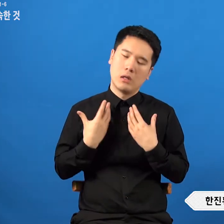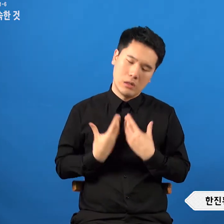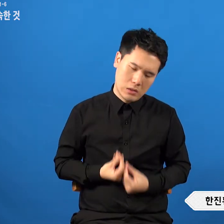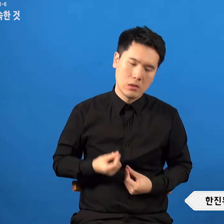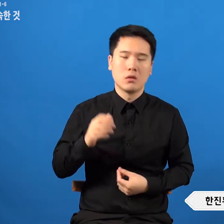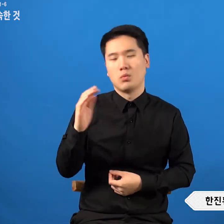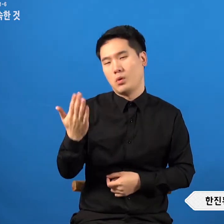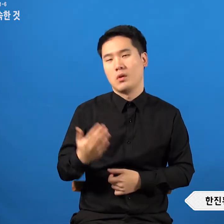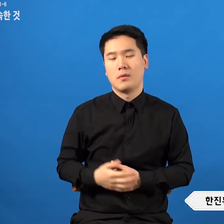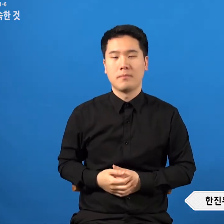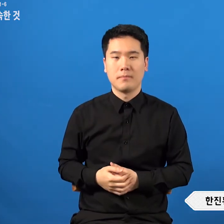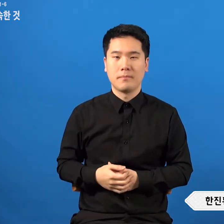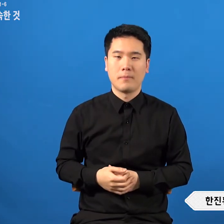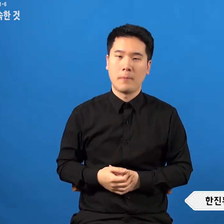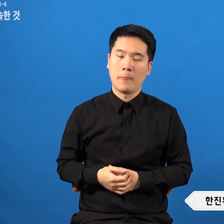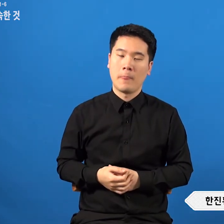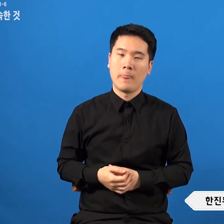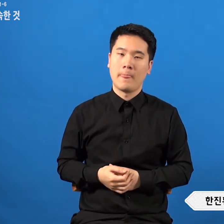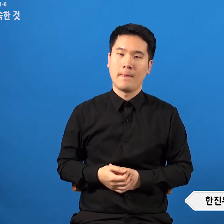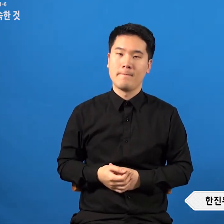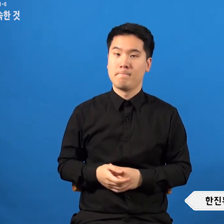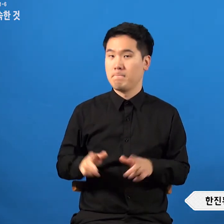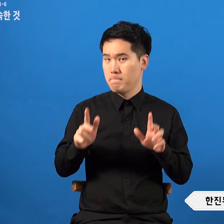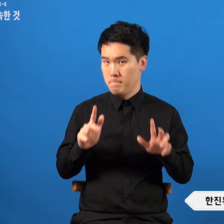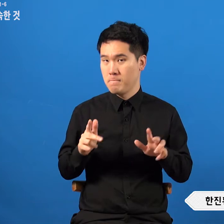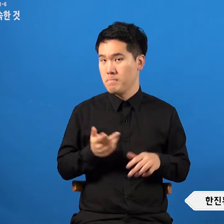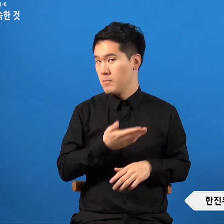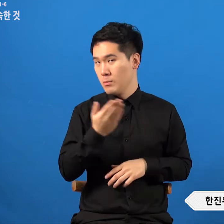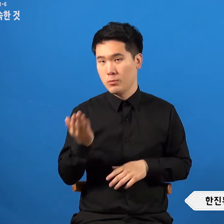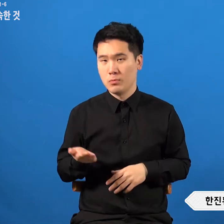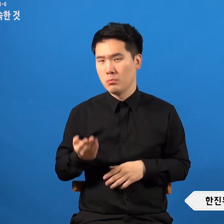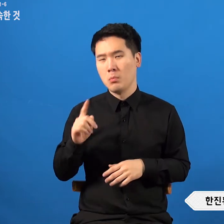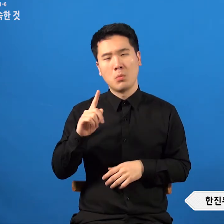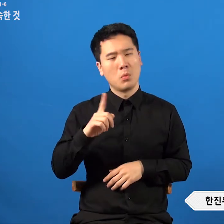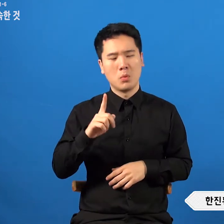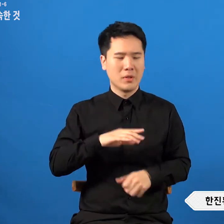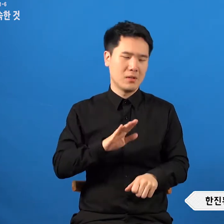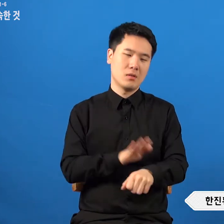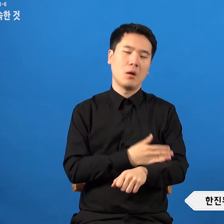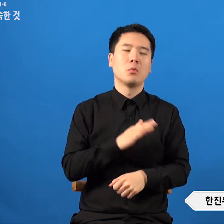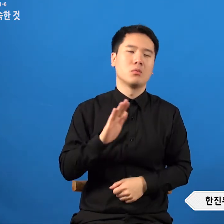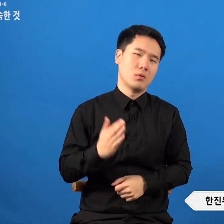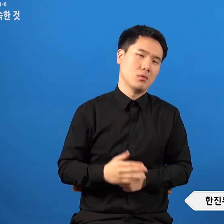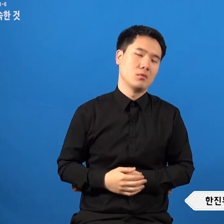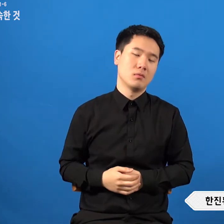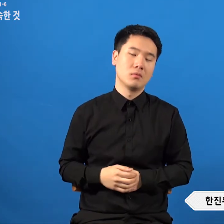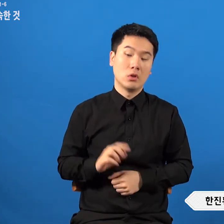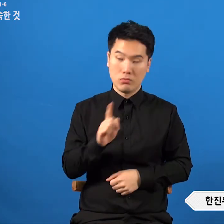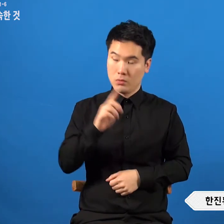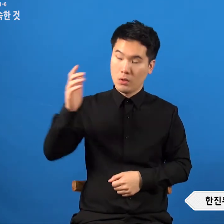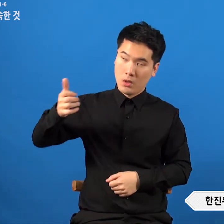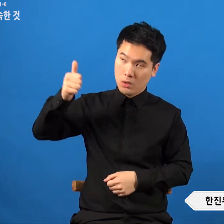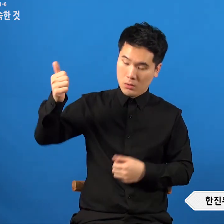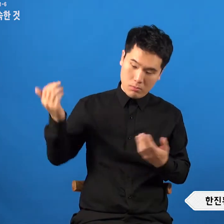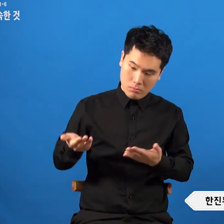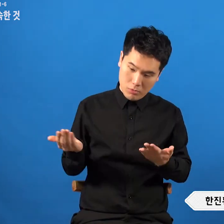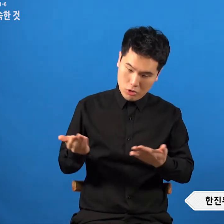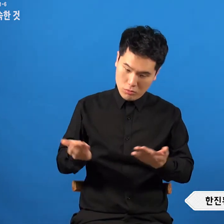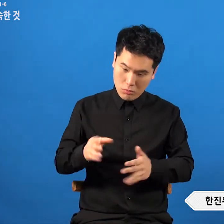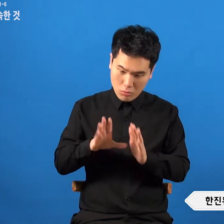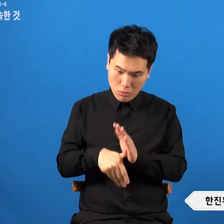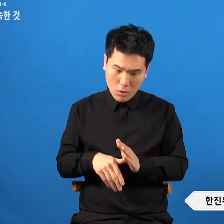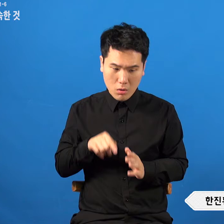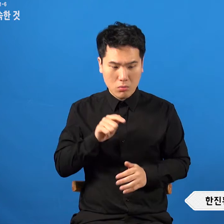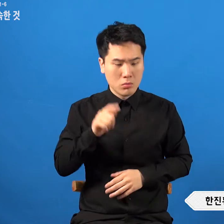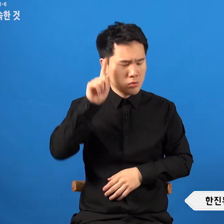됩니다. 그건 지금 뭔가가 잘못된 것이지요. 우리가 하나님의 일을 하는데